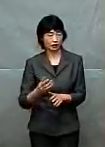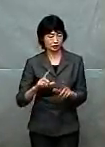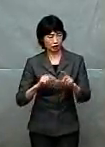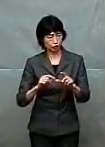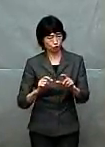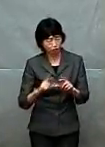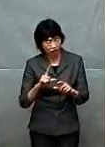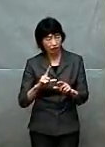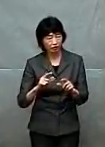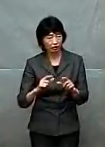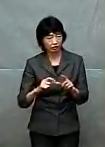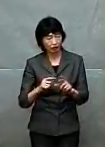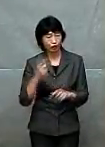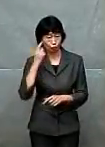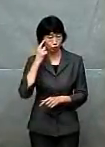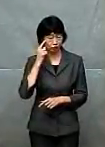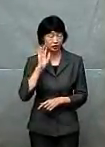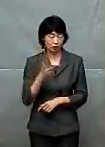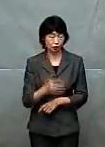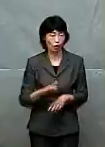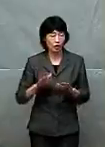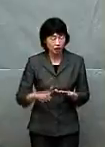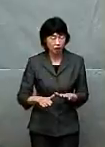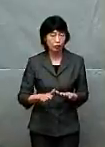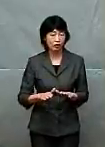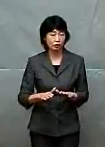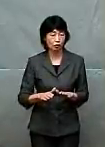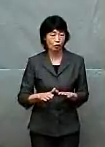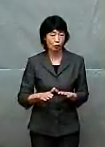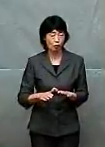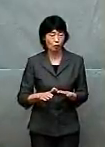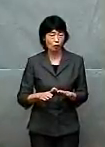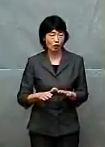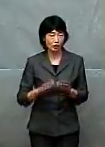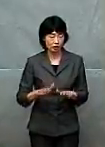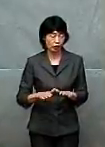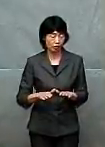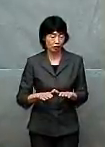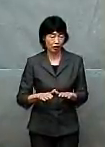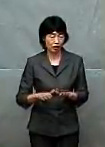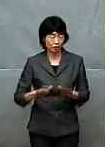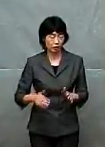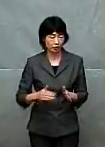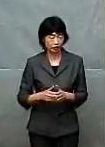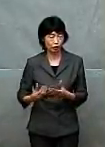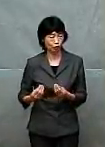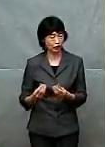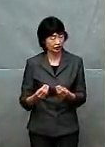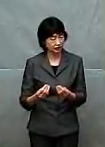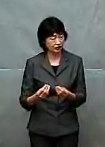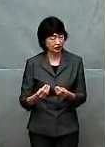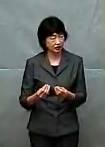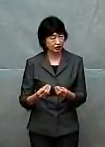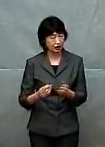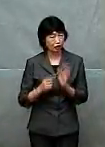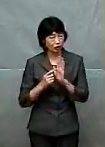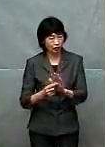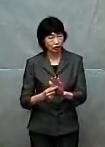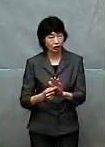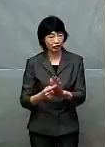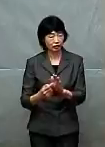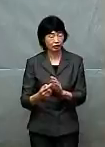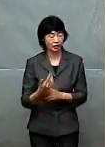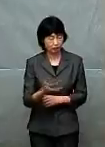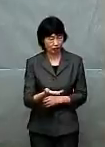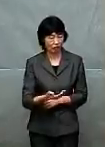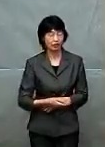なスタイルでやっぱり安全をアピールしていくということでしょうか、それとも早急に何か対応されるということでしょうか。 やはり熊本地